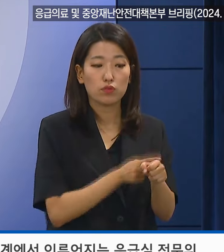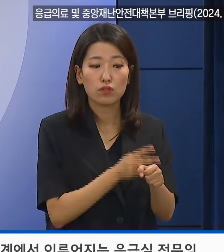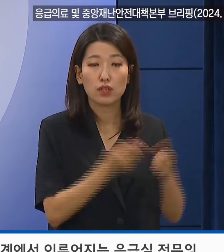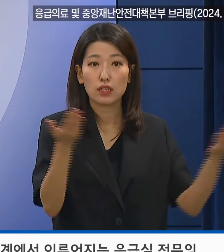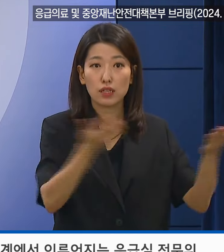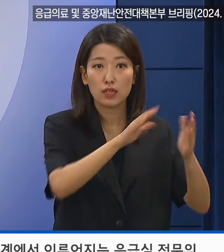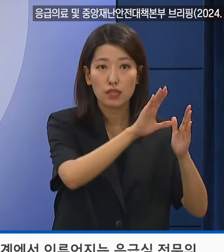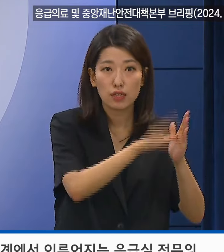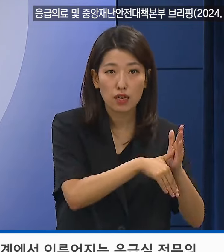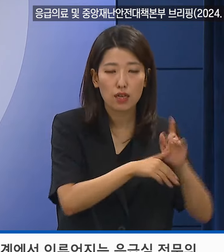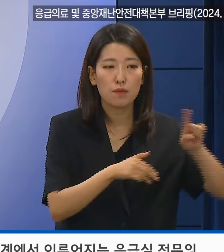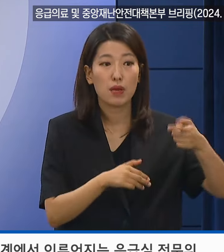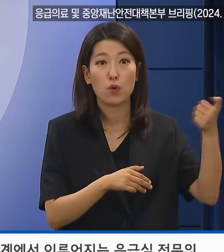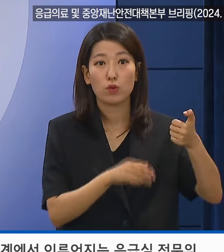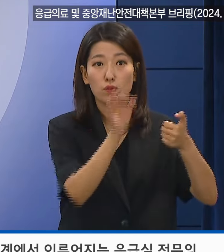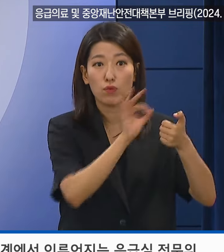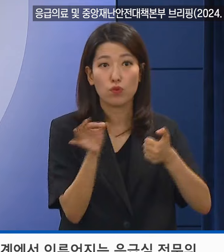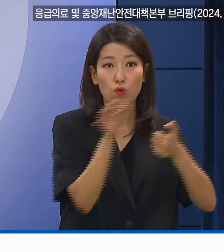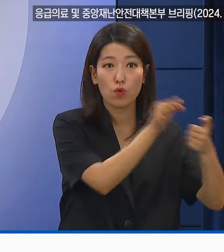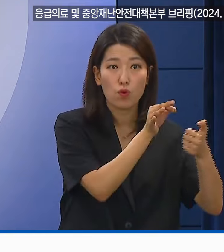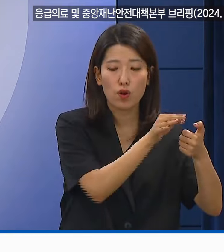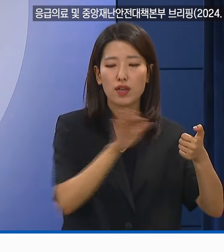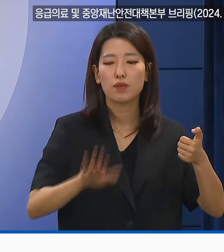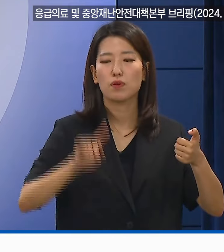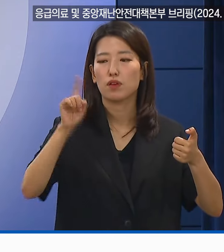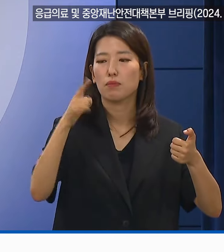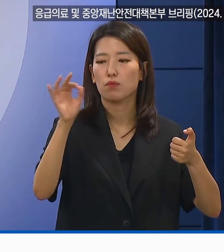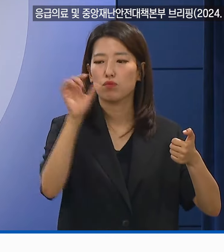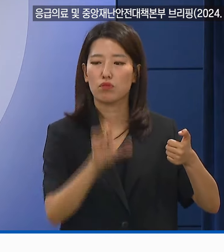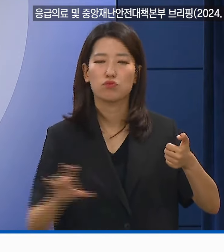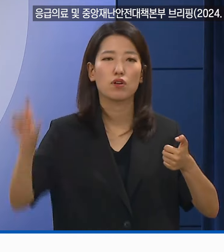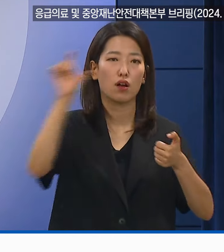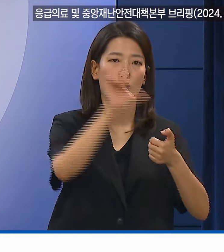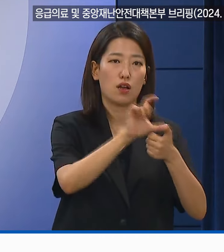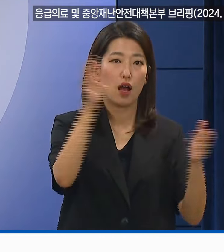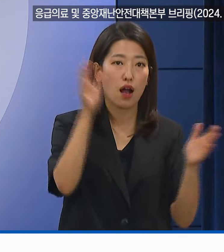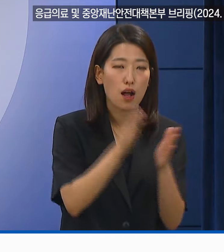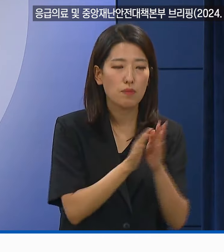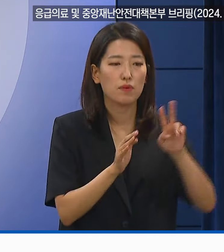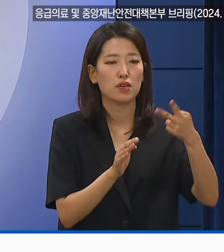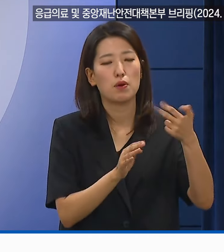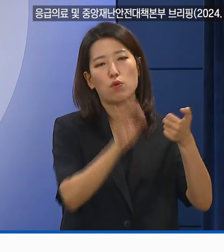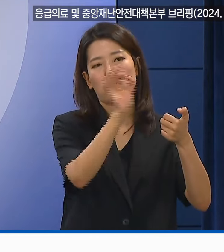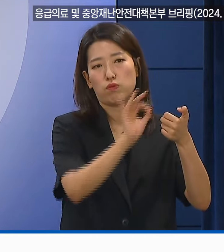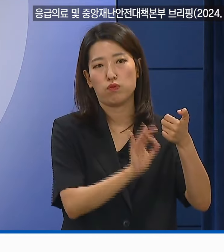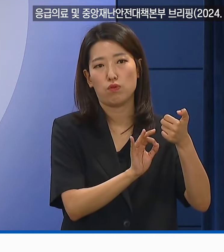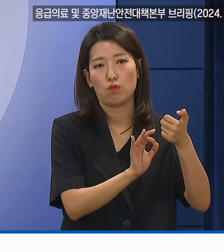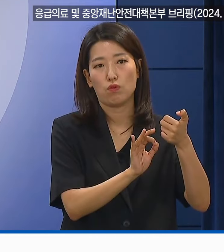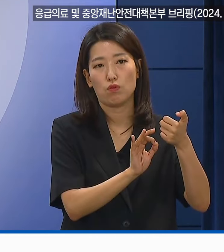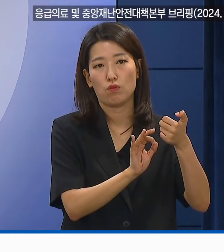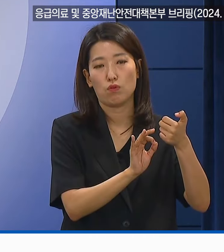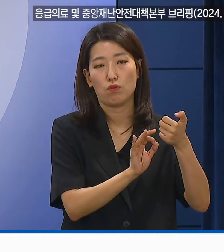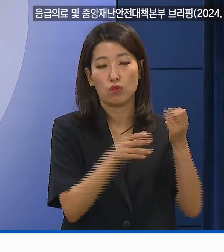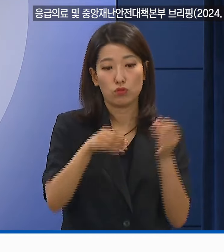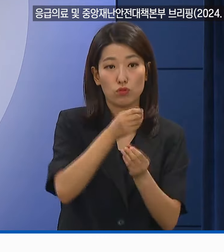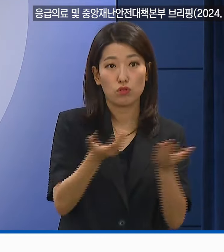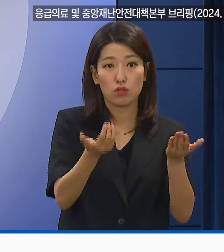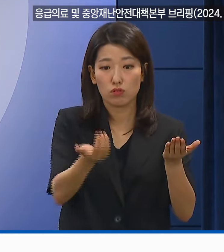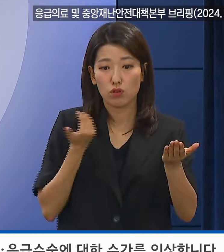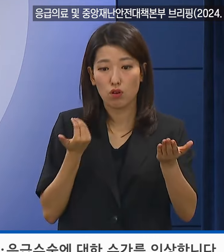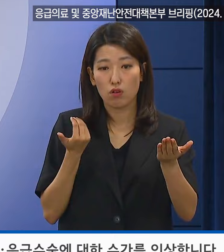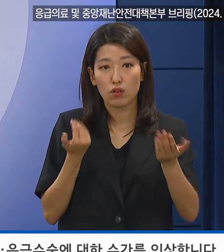가산에 추가 100%를 더해 비상진료 이전에 3.5배 진찰료를